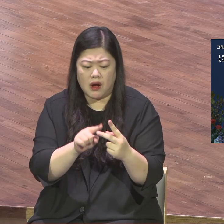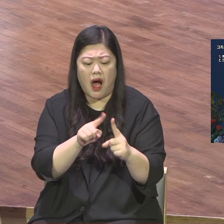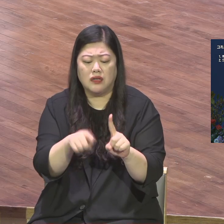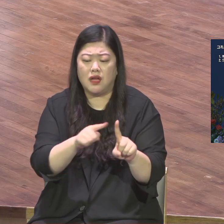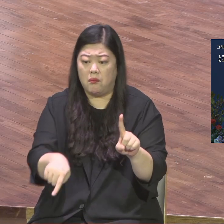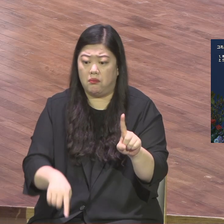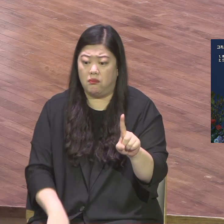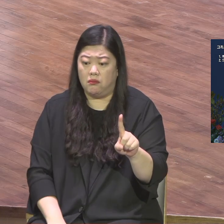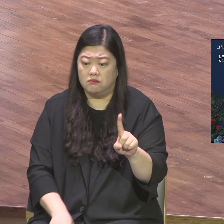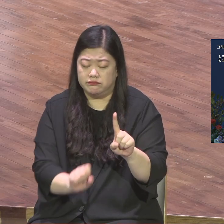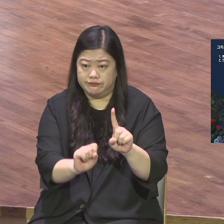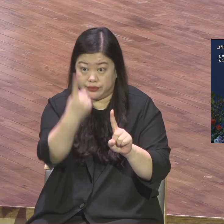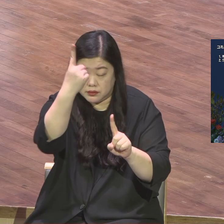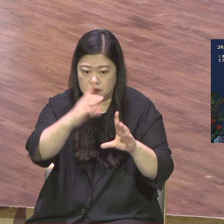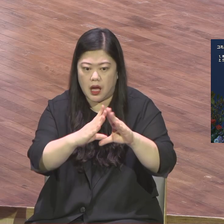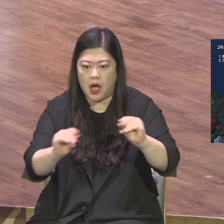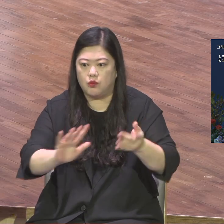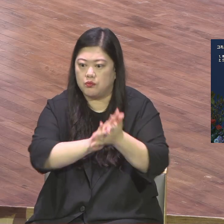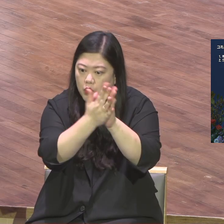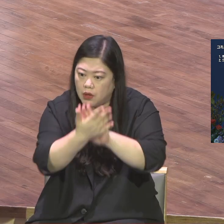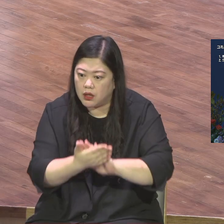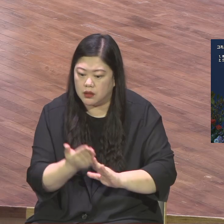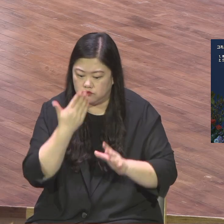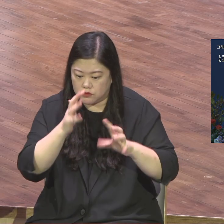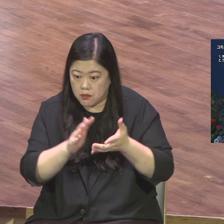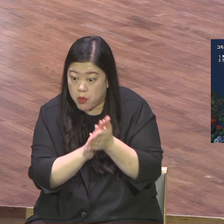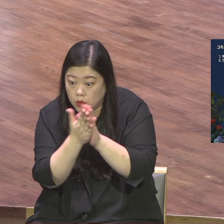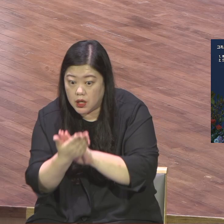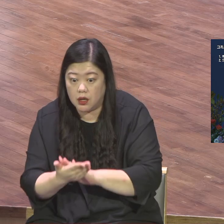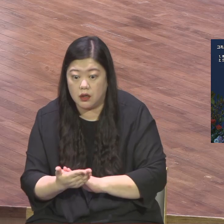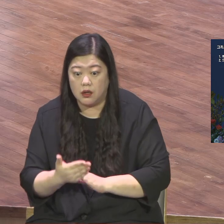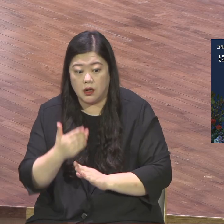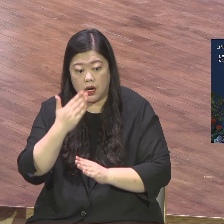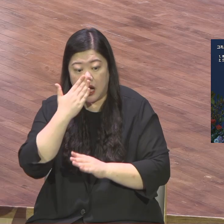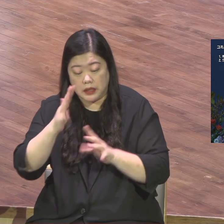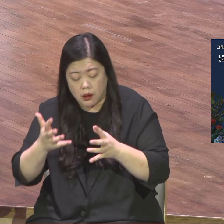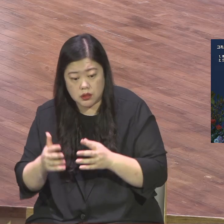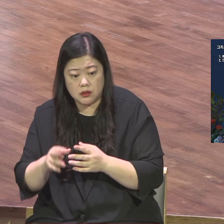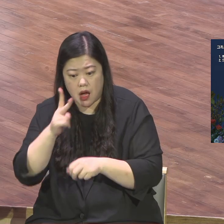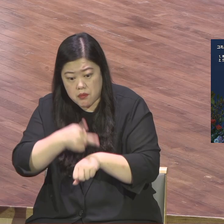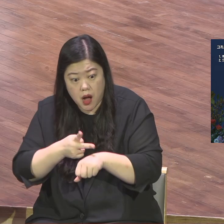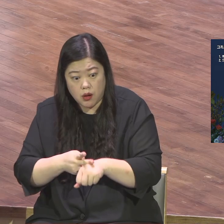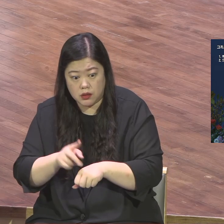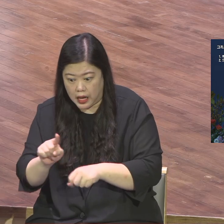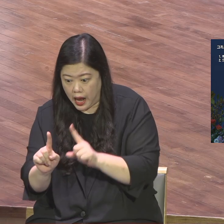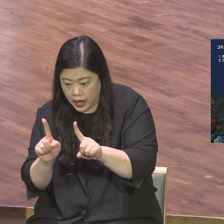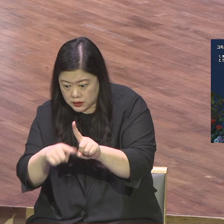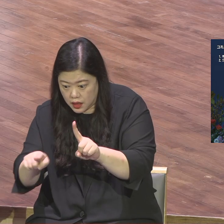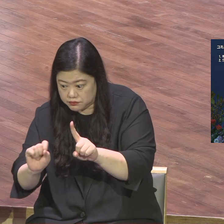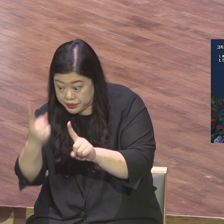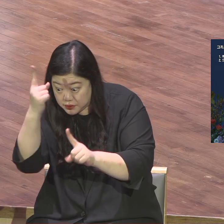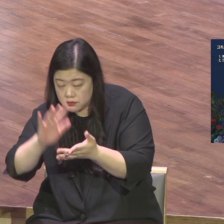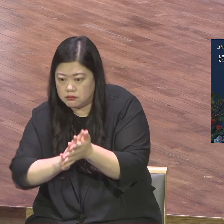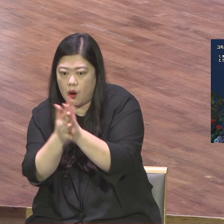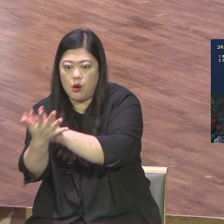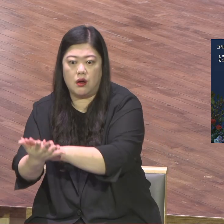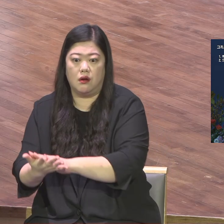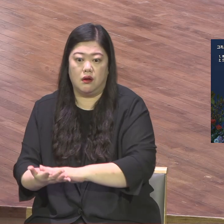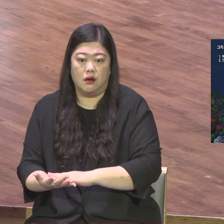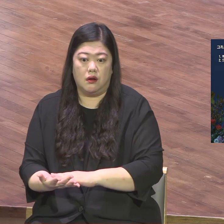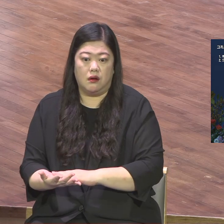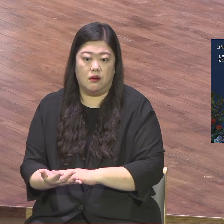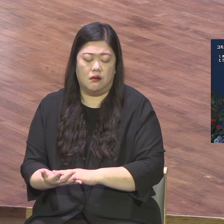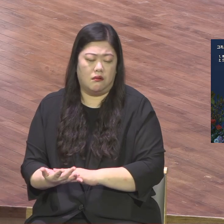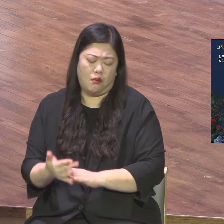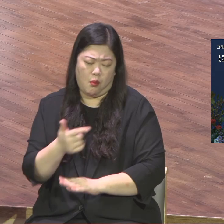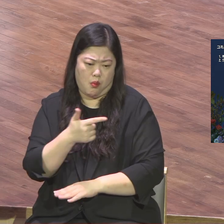사람. 아멘. 그리스도를 체험하면 다 살리게 되어 있어요. 영계 모든 성도들 이런 시대적